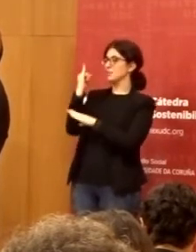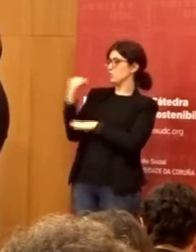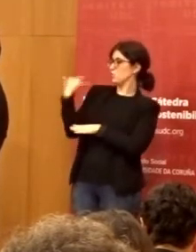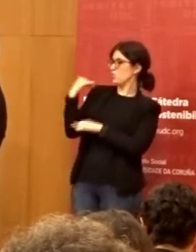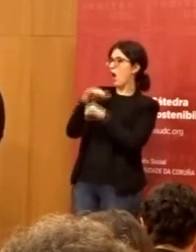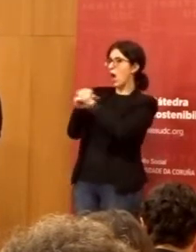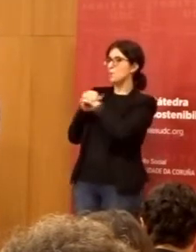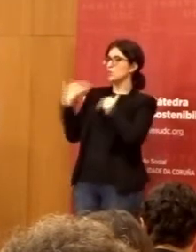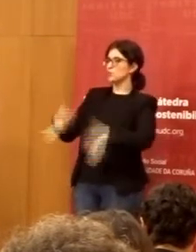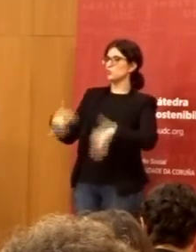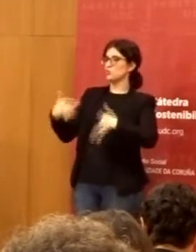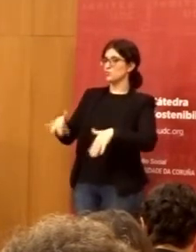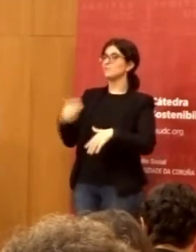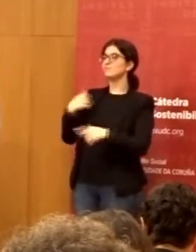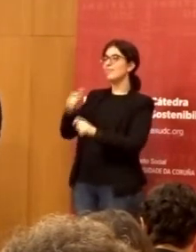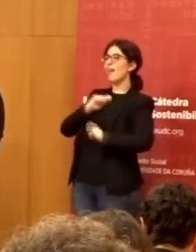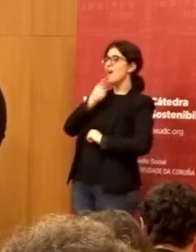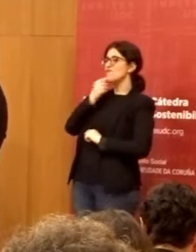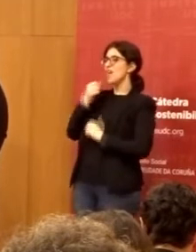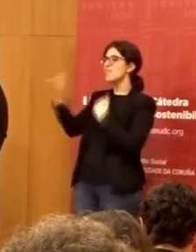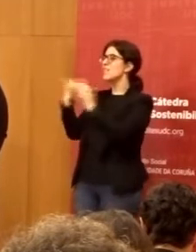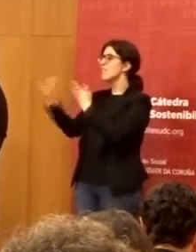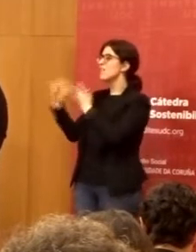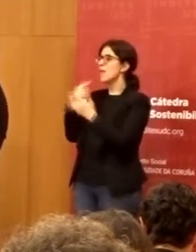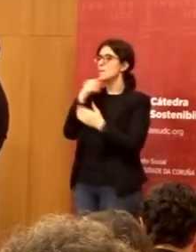más fáciles para relacionarme con el resto de compañeros.